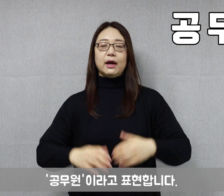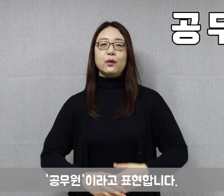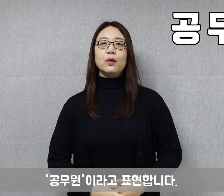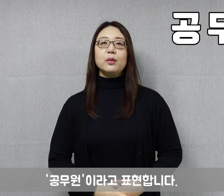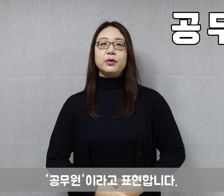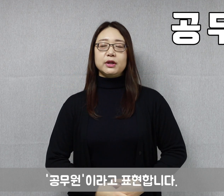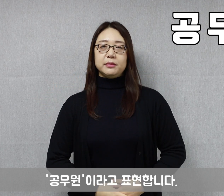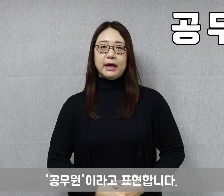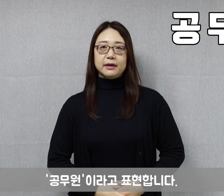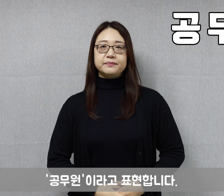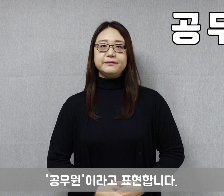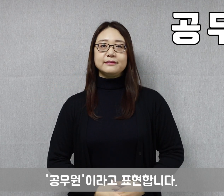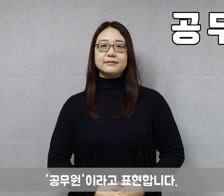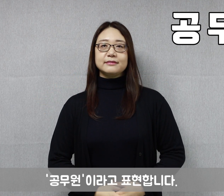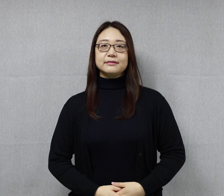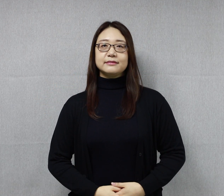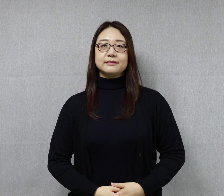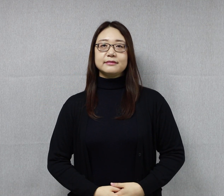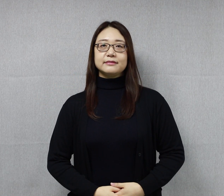공무원이라고 표현합니다.